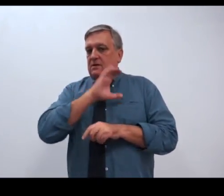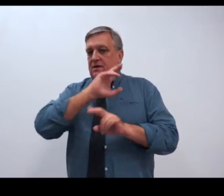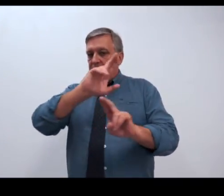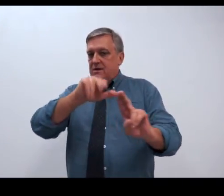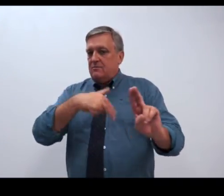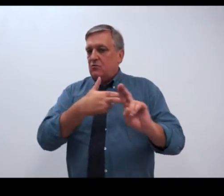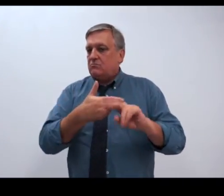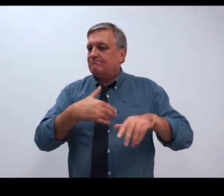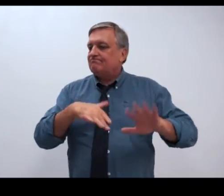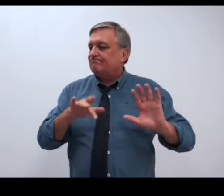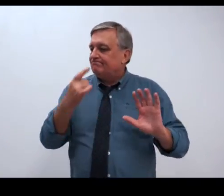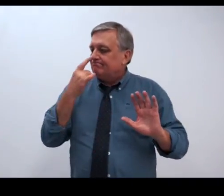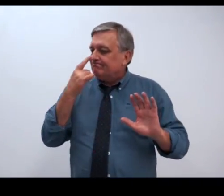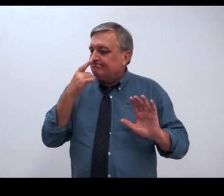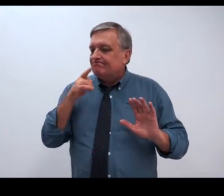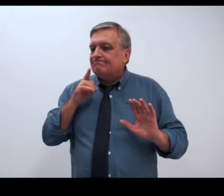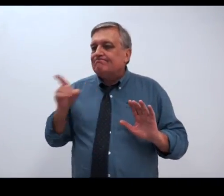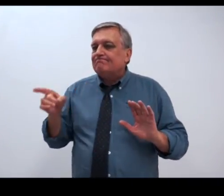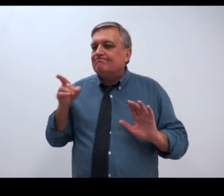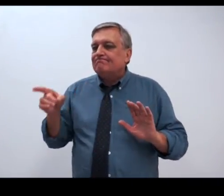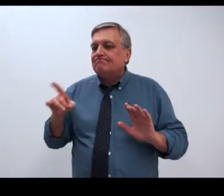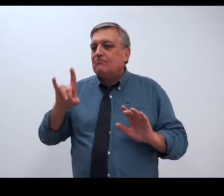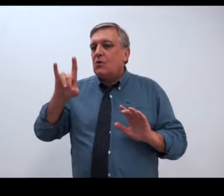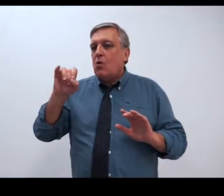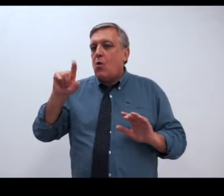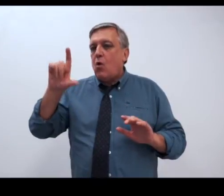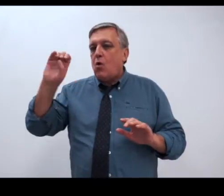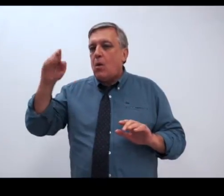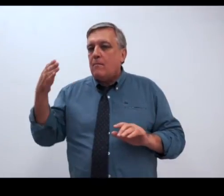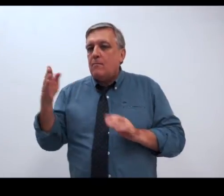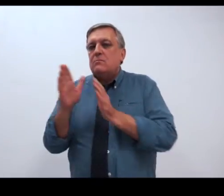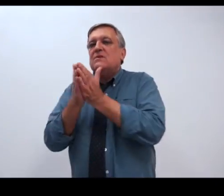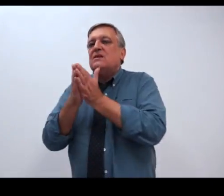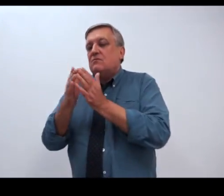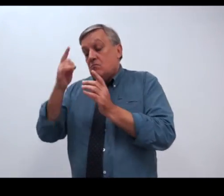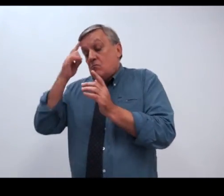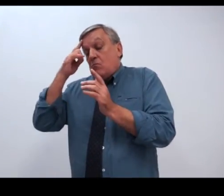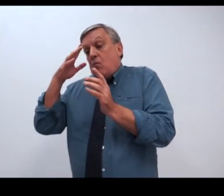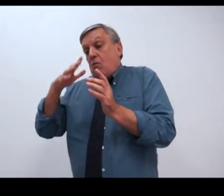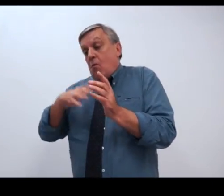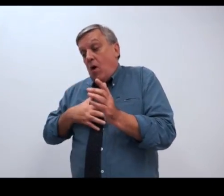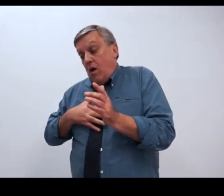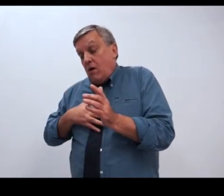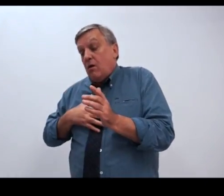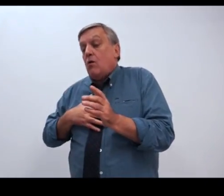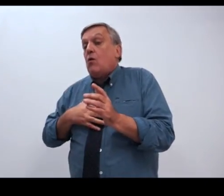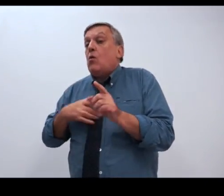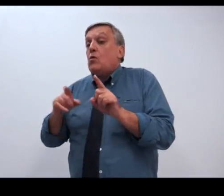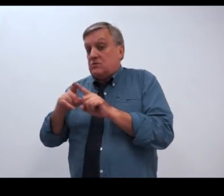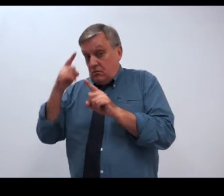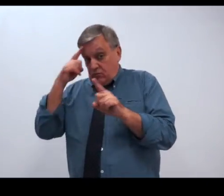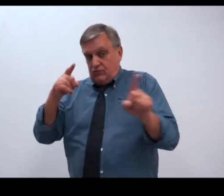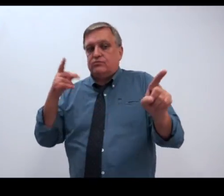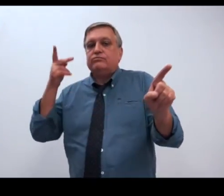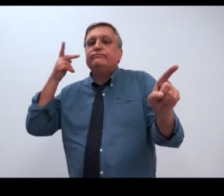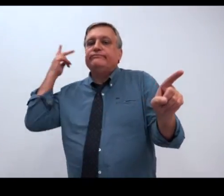Qu'est-ce que la culture sourde ? À cette question intrigante, maintes fois posée, je me suis attachée à